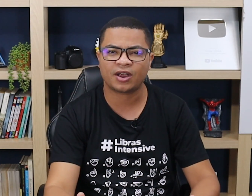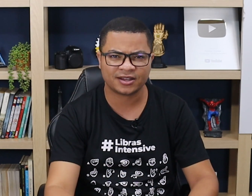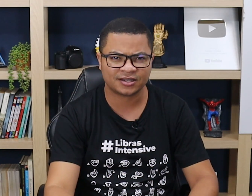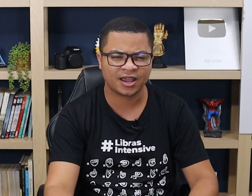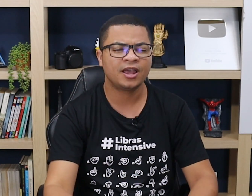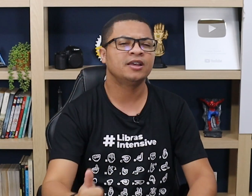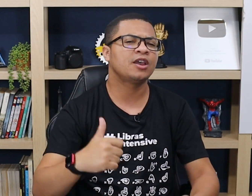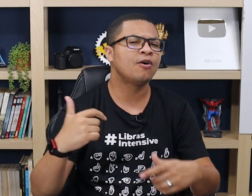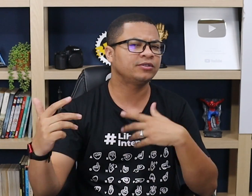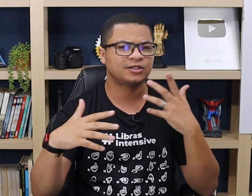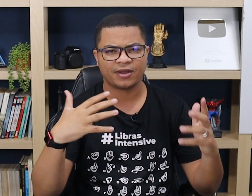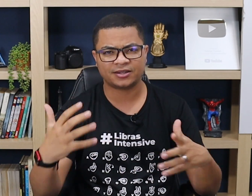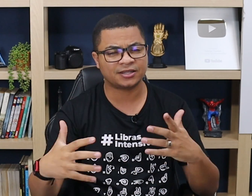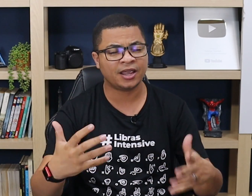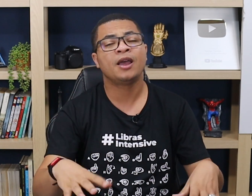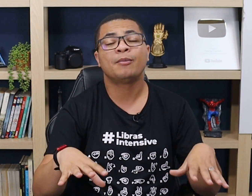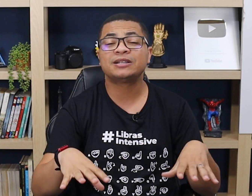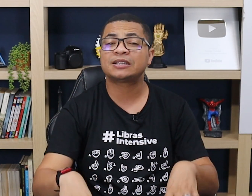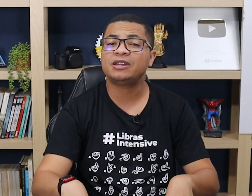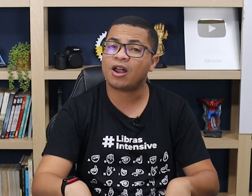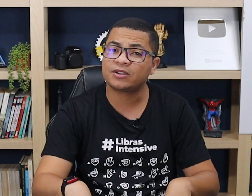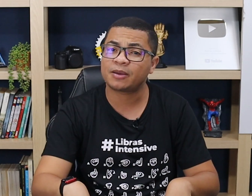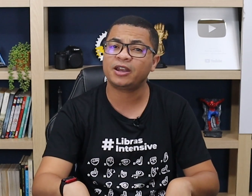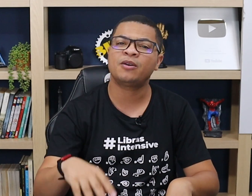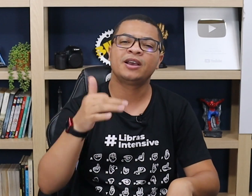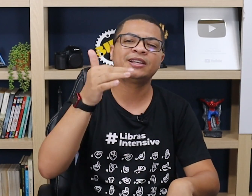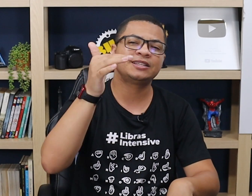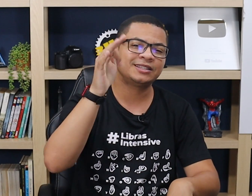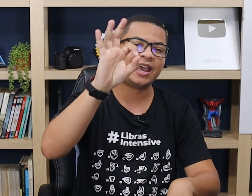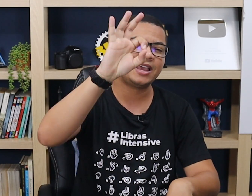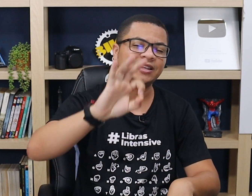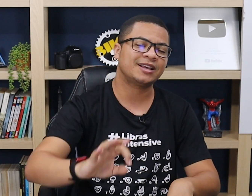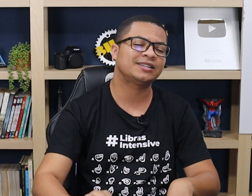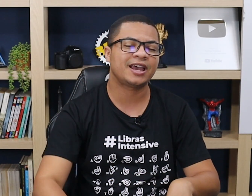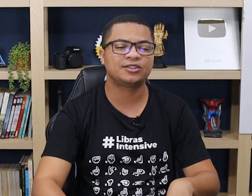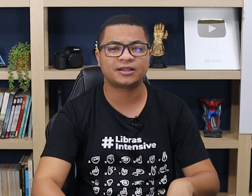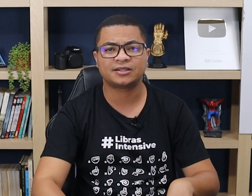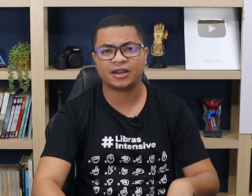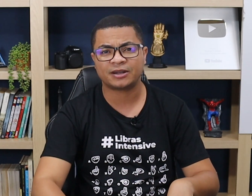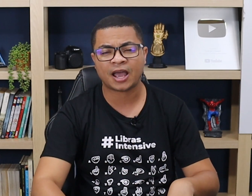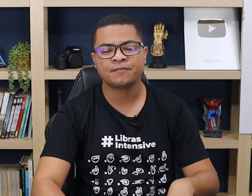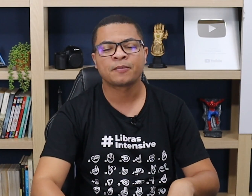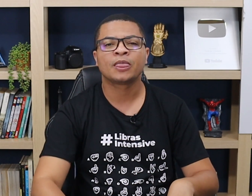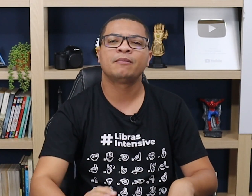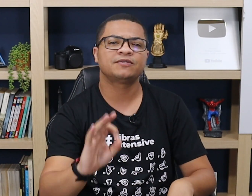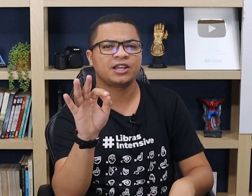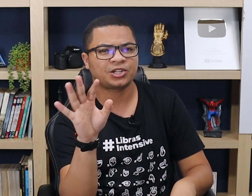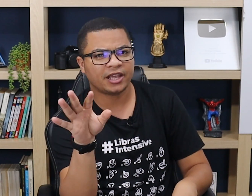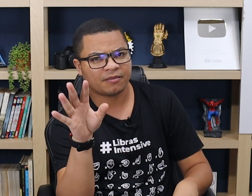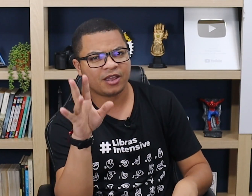só essas né é outras doenças aí mas essa mini aula você aprendeu esses 10 aí esses 10 doenças tá mas vou deixar aí também